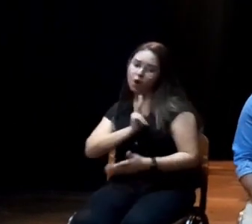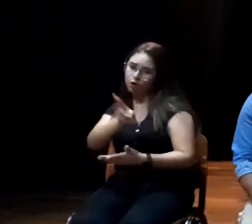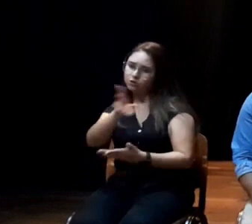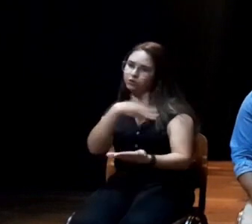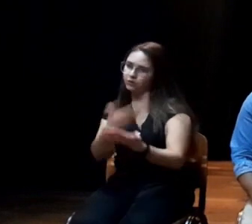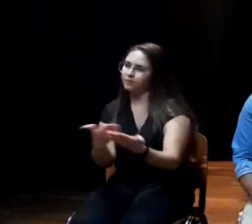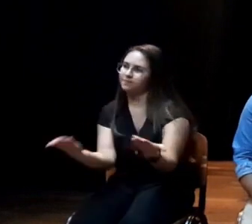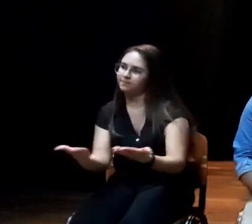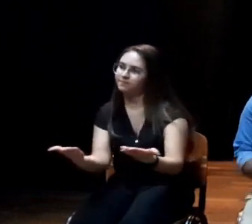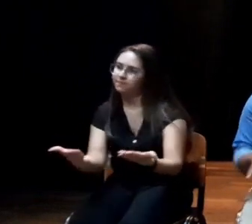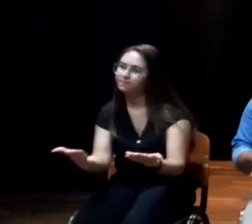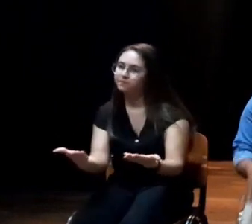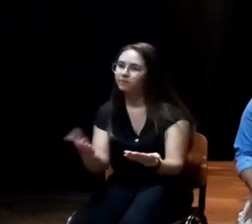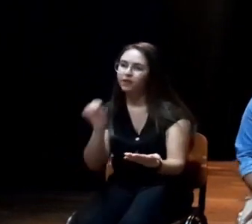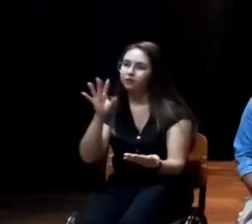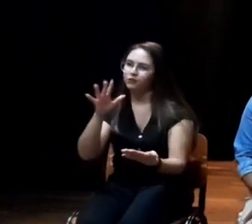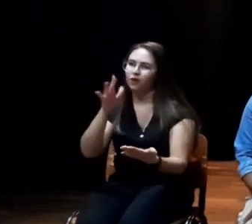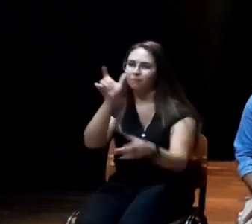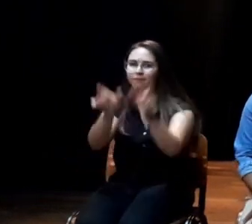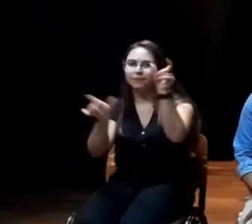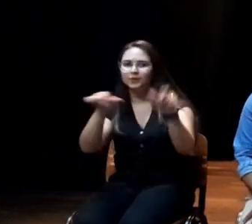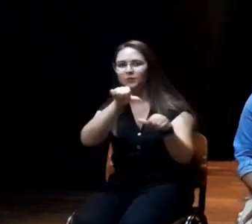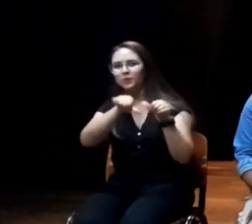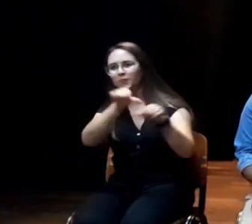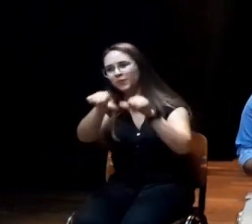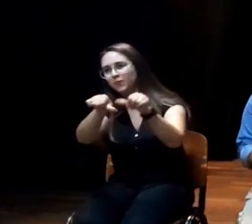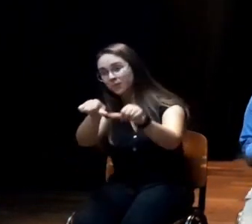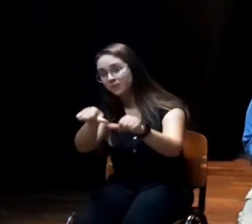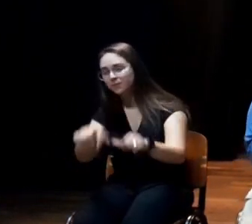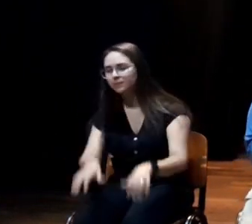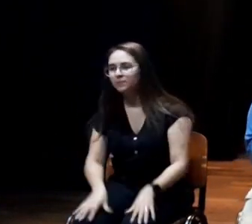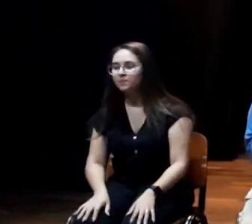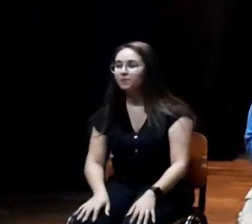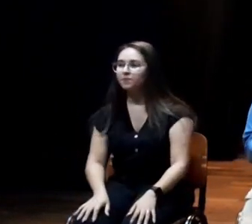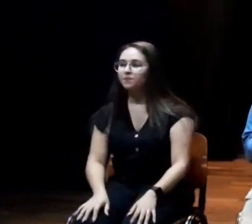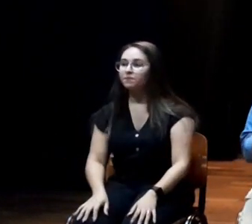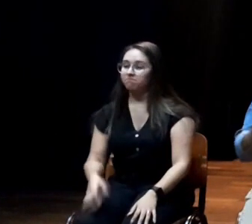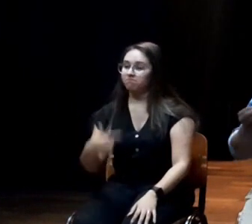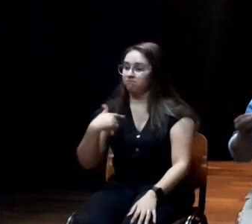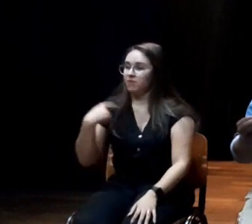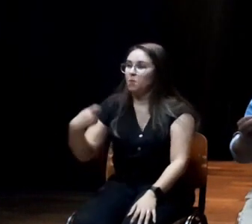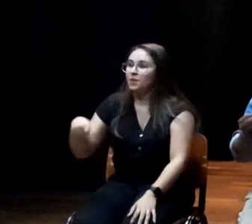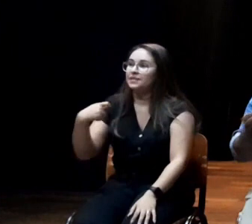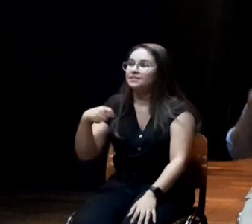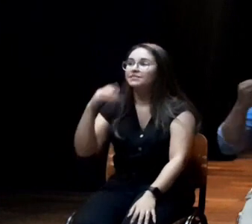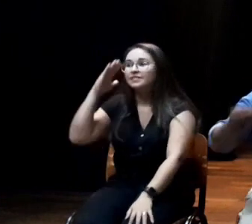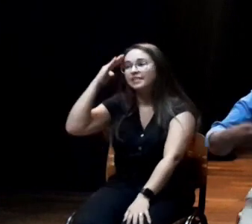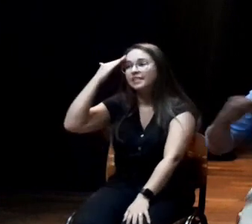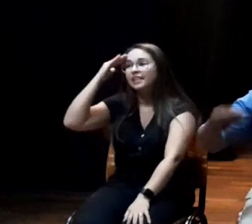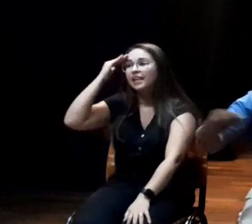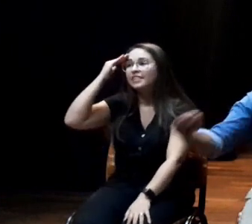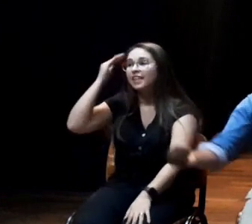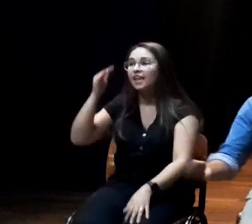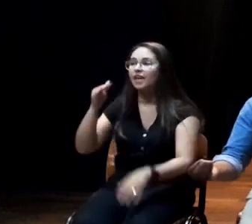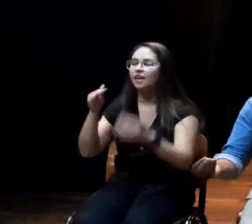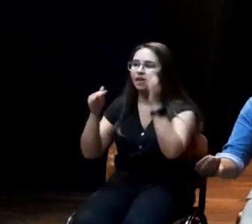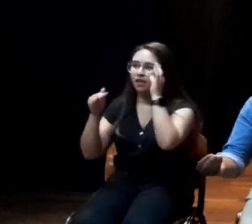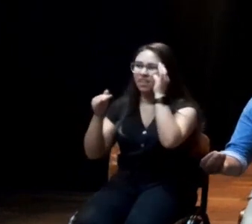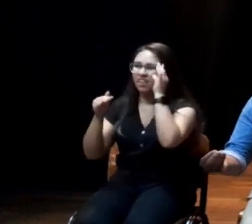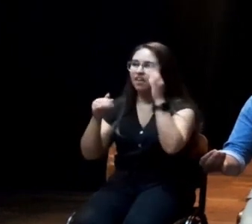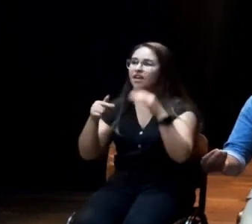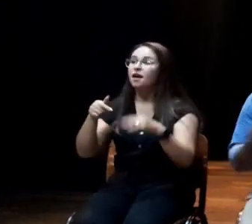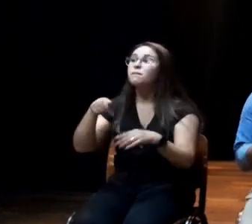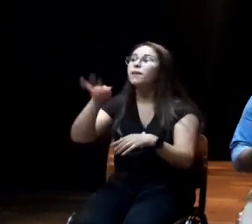né? Só mudam as pessoas. Então, assim, isso eu preciso entender para quem eu estou contando essa